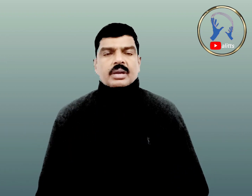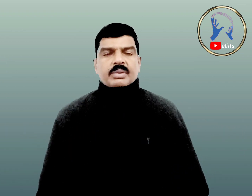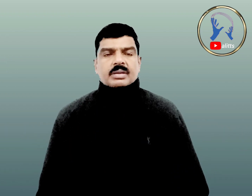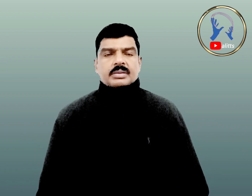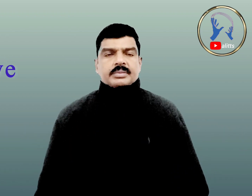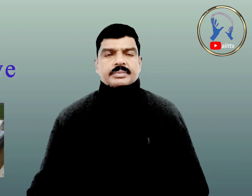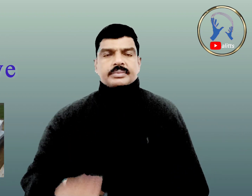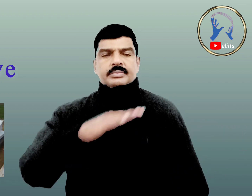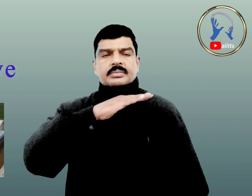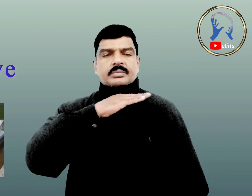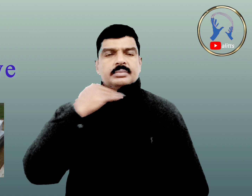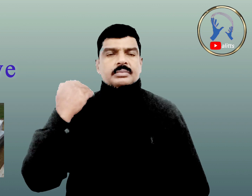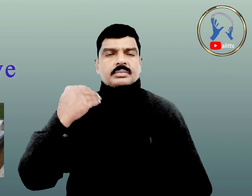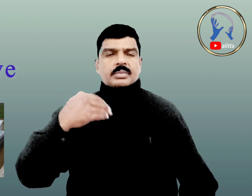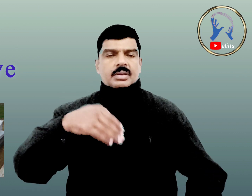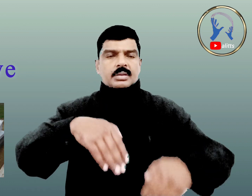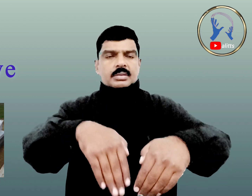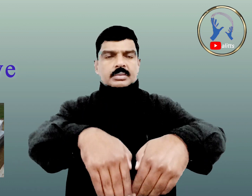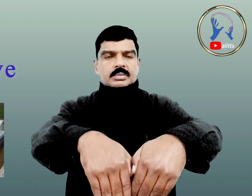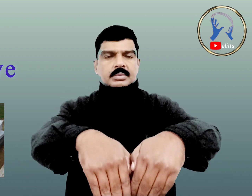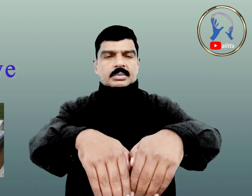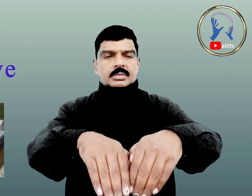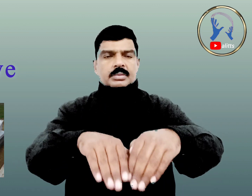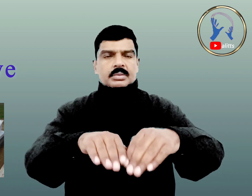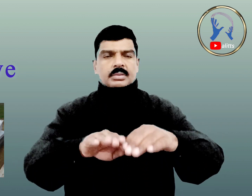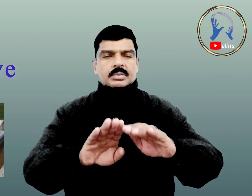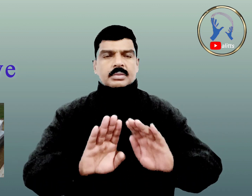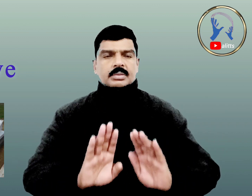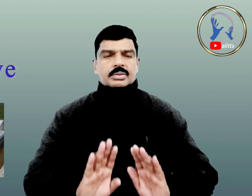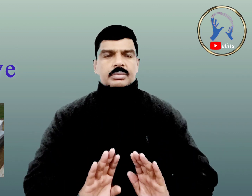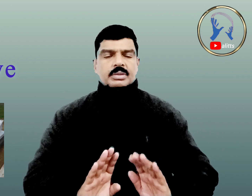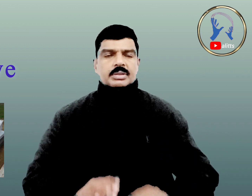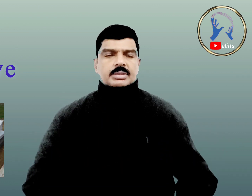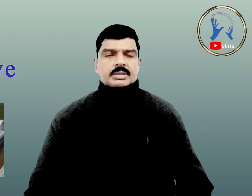قبر، مرنا، قبر کی شکل۔